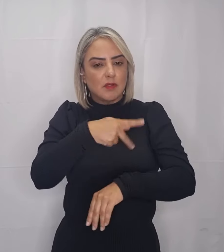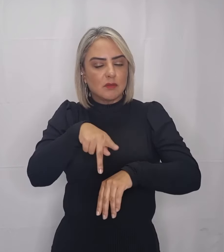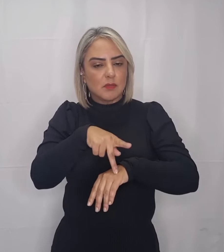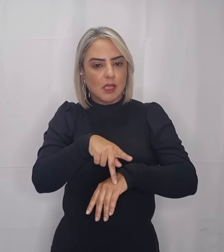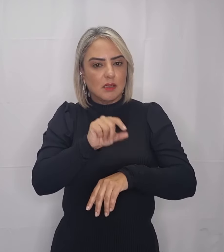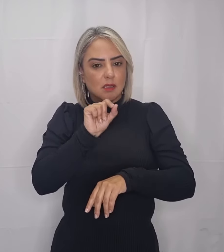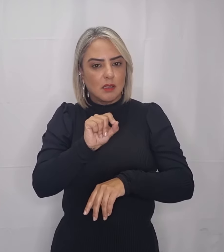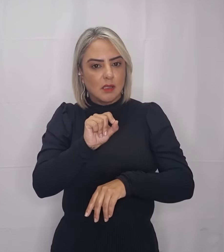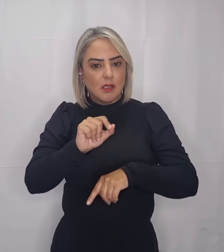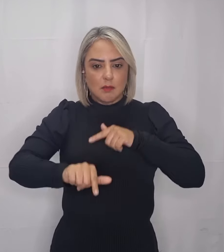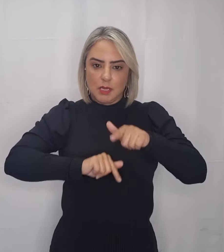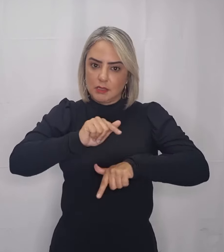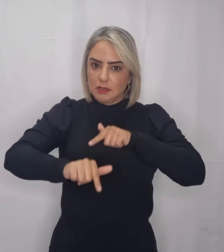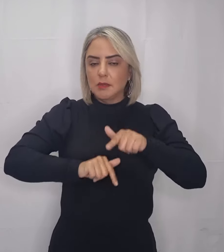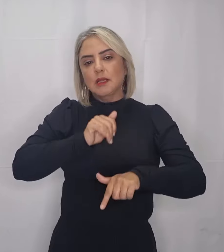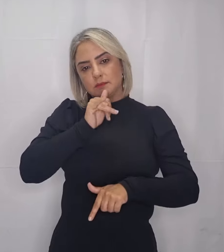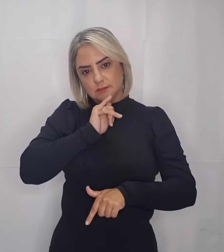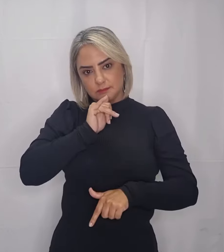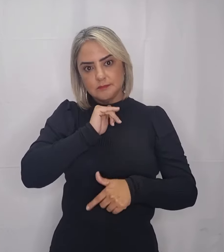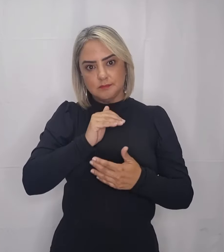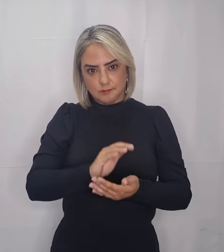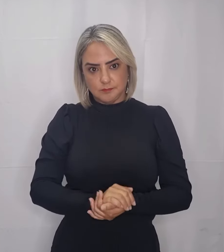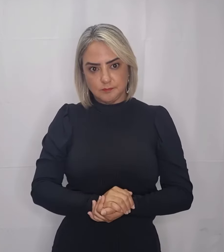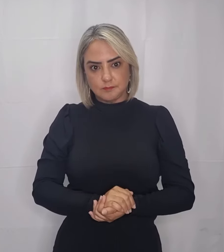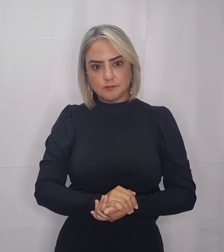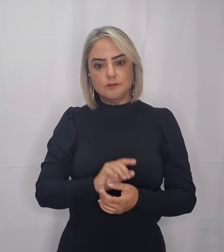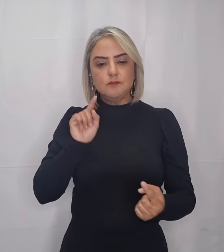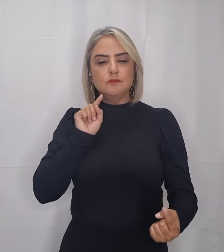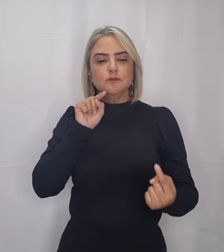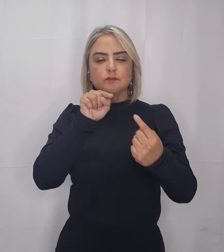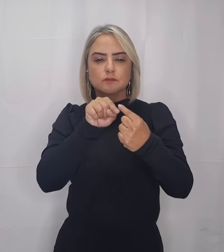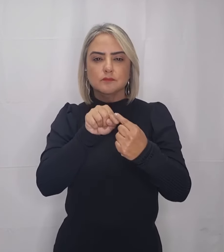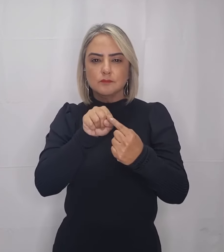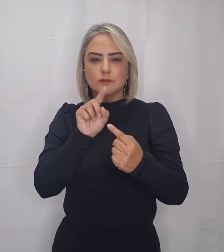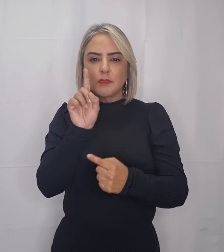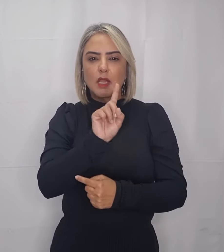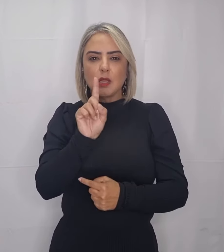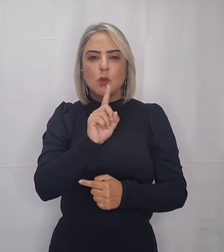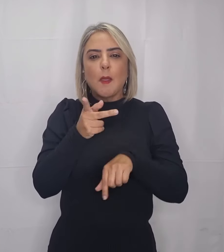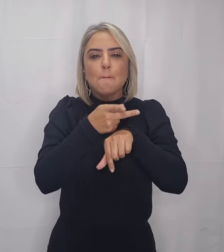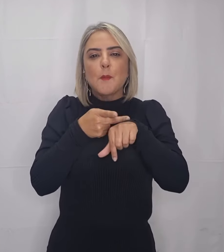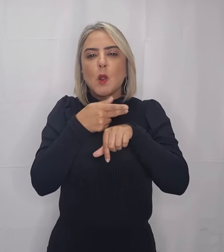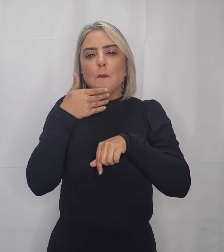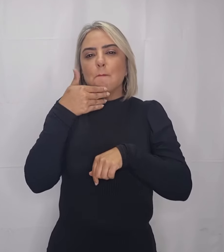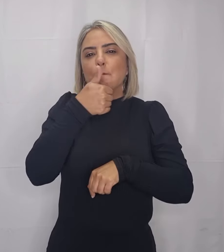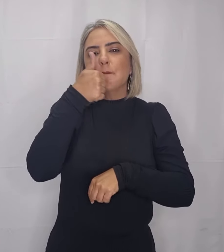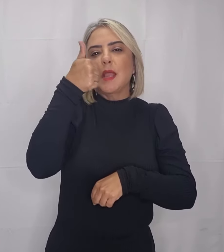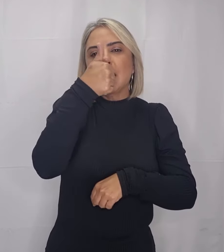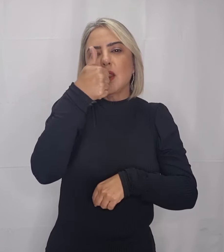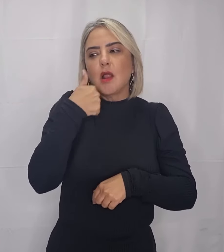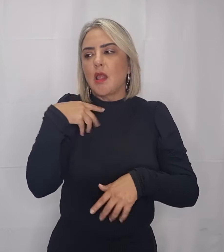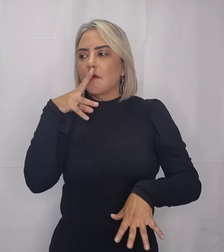trabalhista, por exemplo. Seu objetivo não é buscar a melhoria e o fortalecimento da